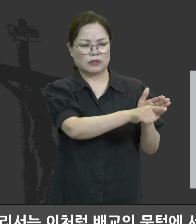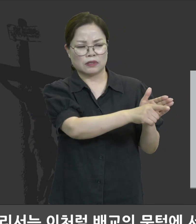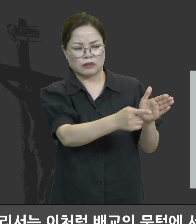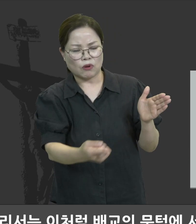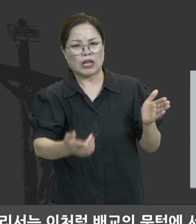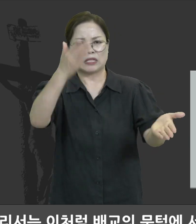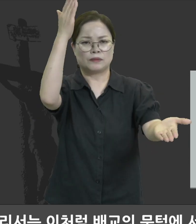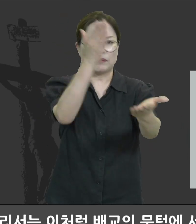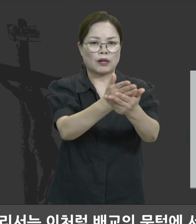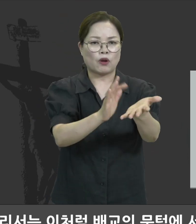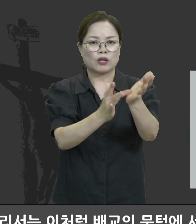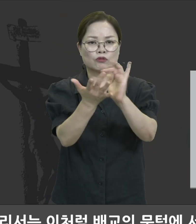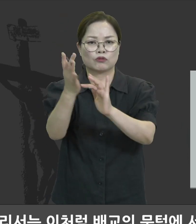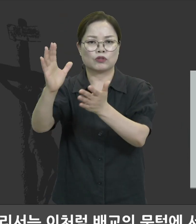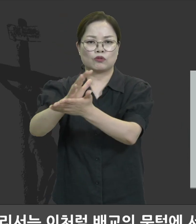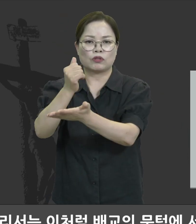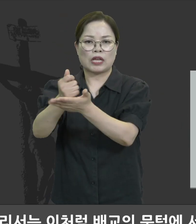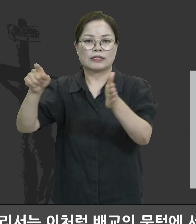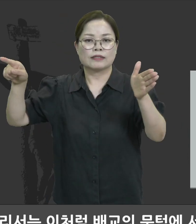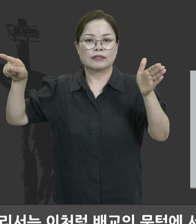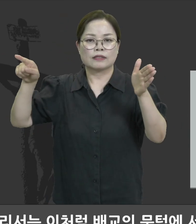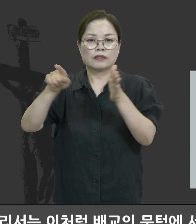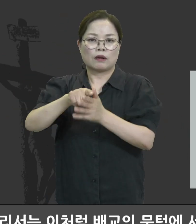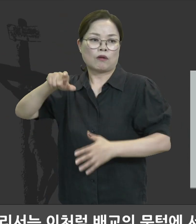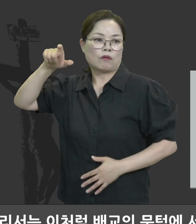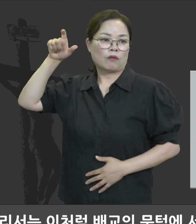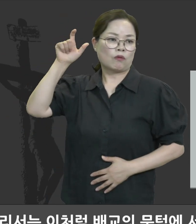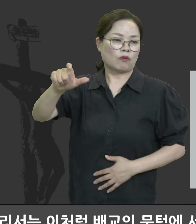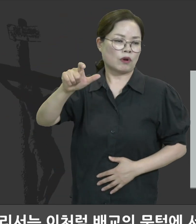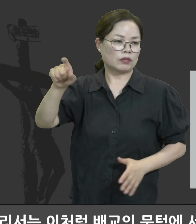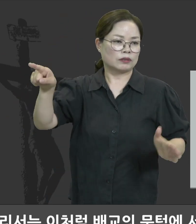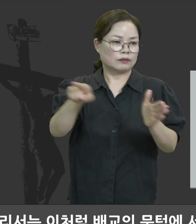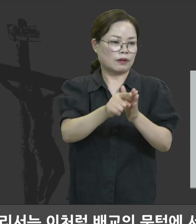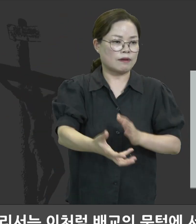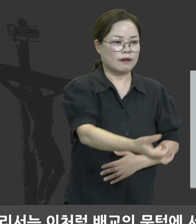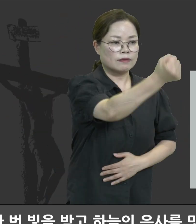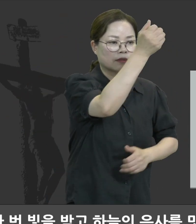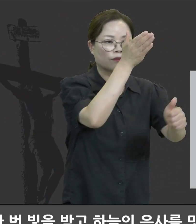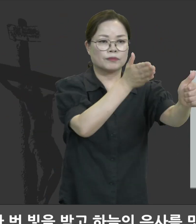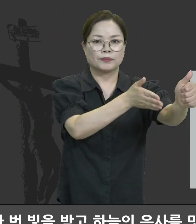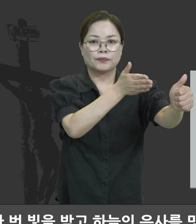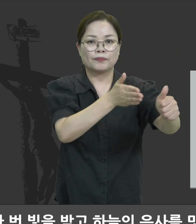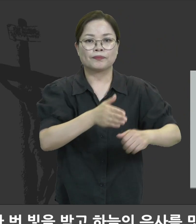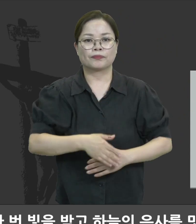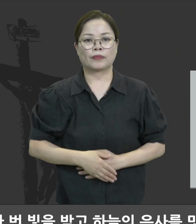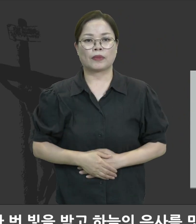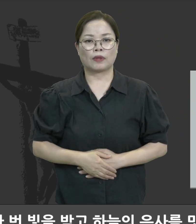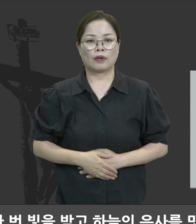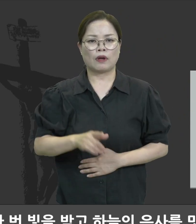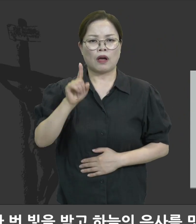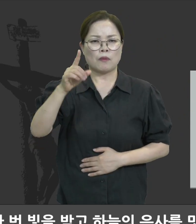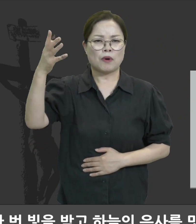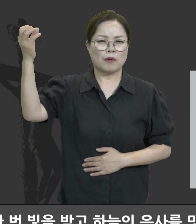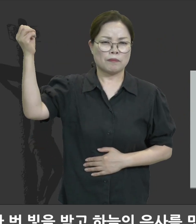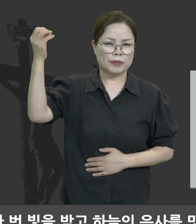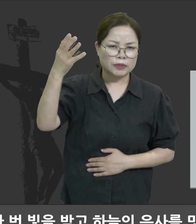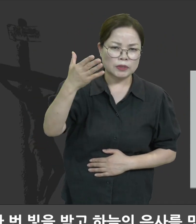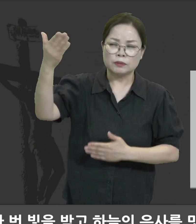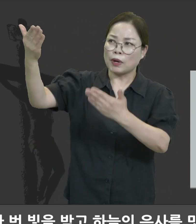말고 예수 그리스도에 대한 신앙을 견고히 할 것을 권면합니다. 한 번 빛을